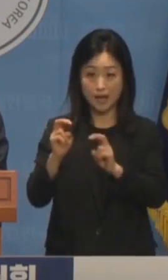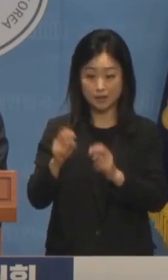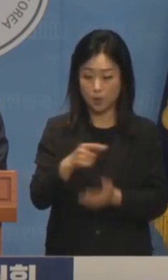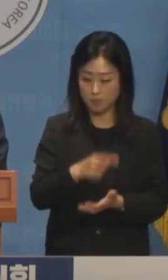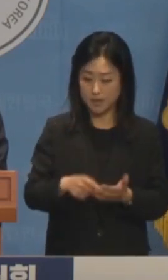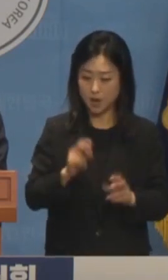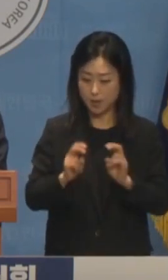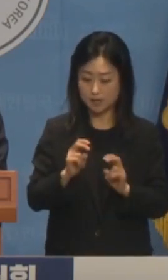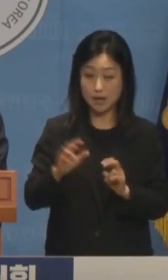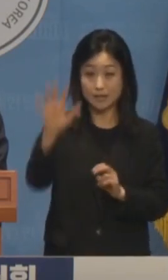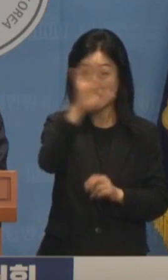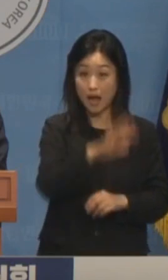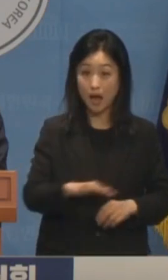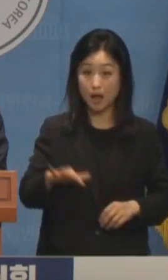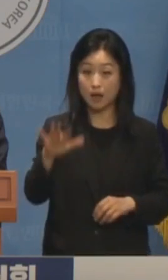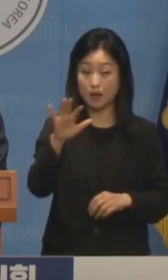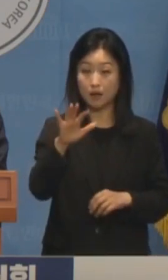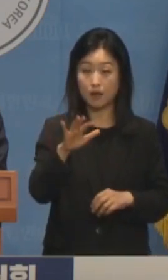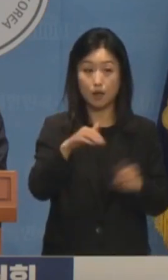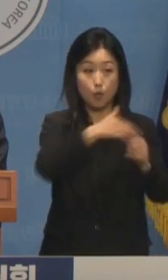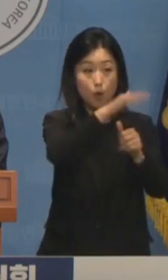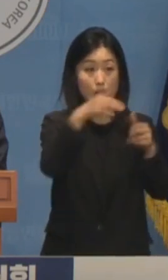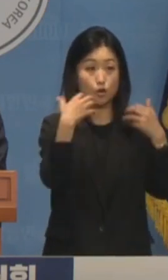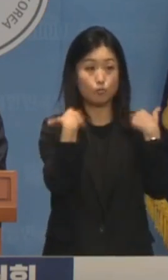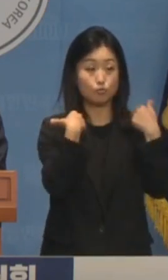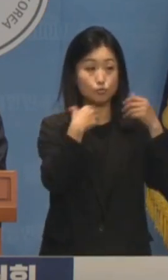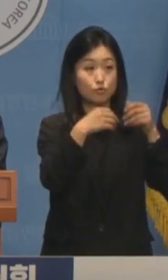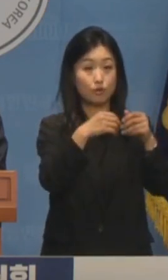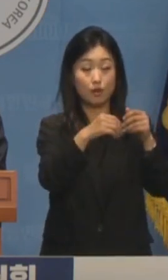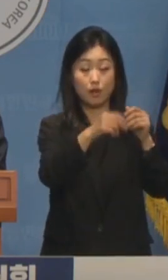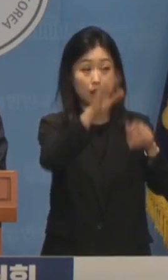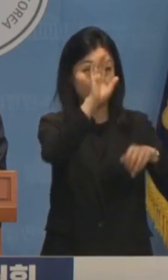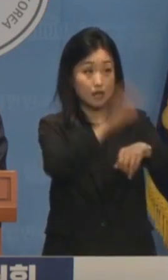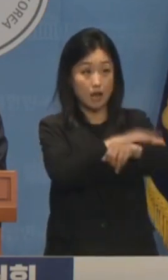업체들은 난데없는 환경부의 위법 행정으로 인해서